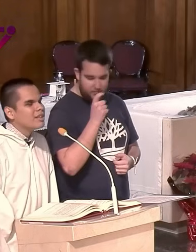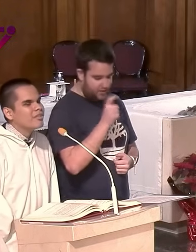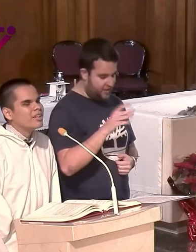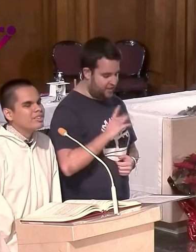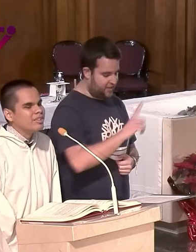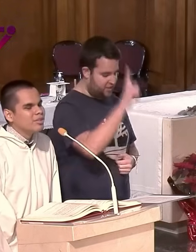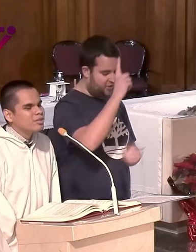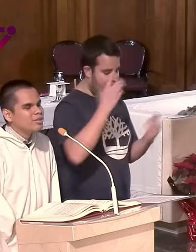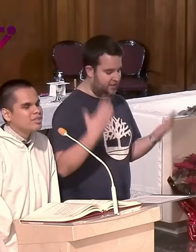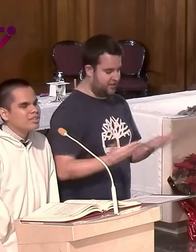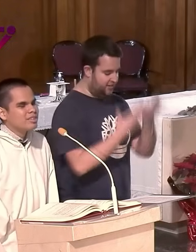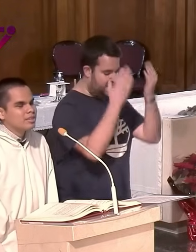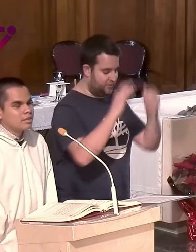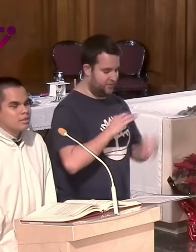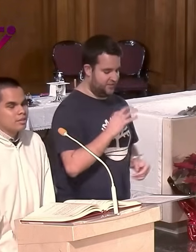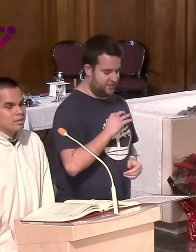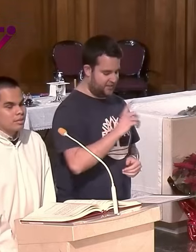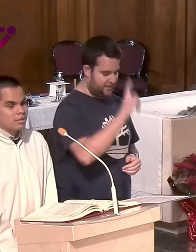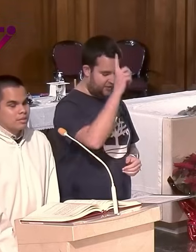Palabra de Dios.